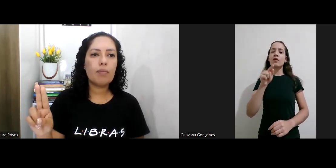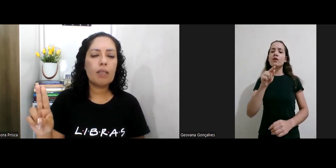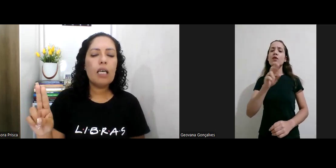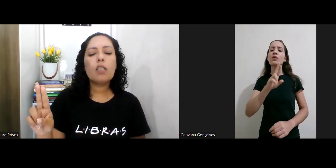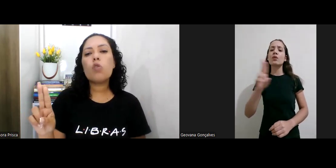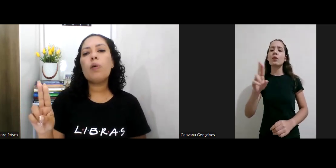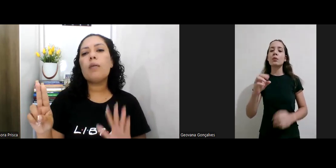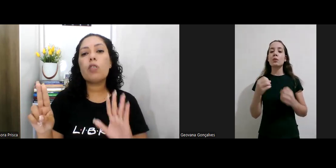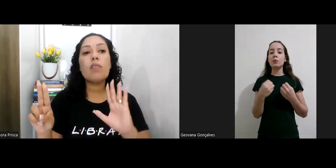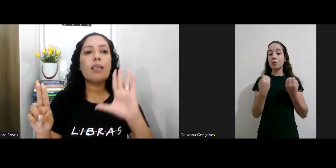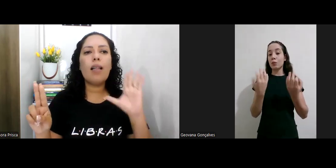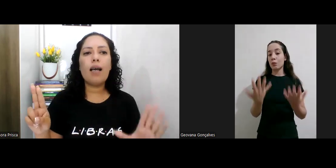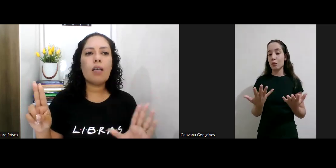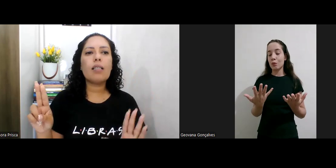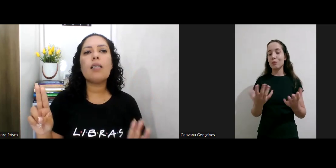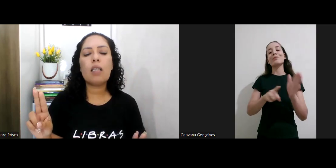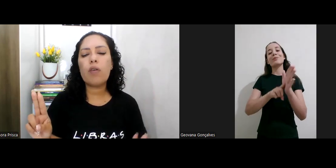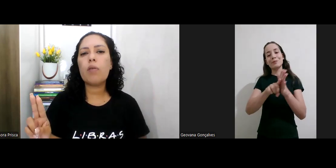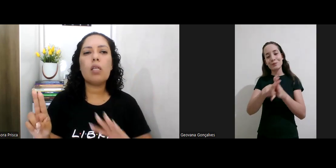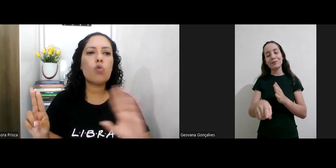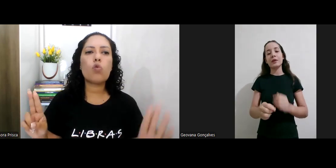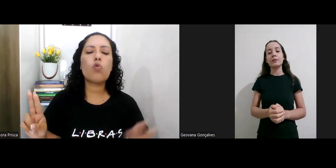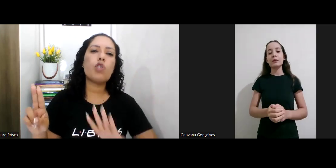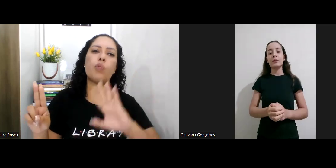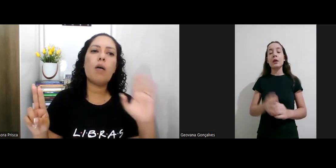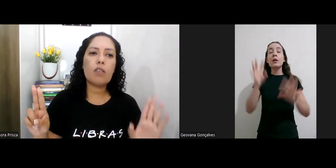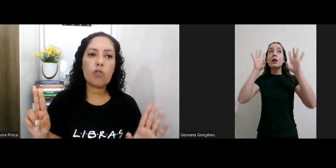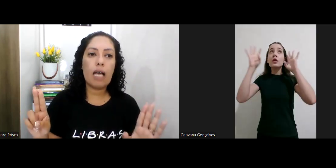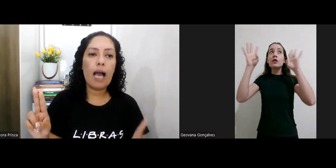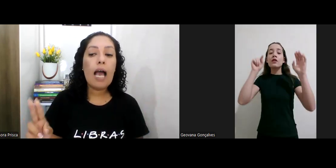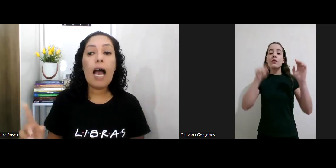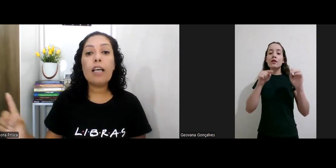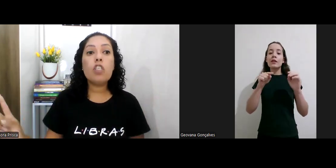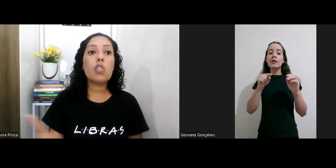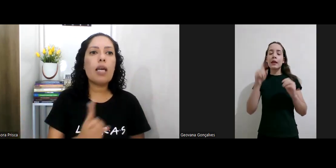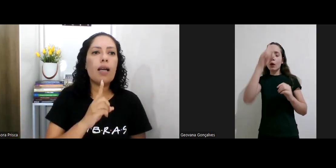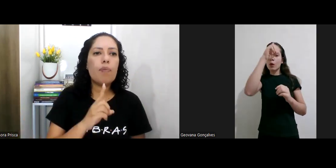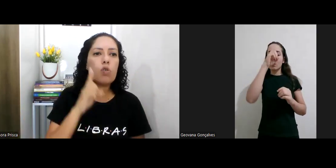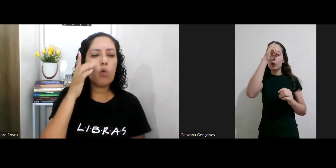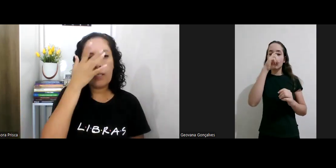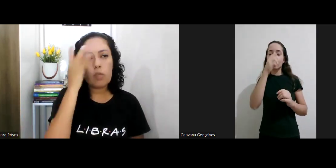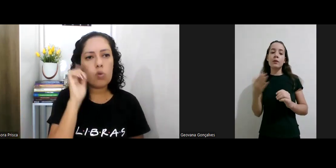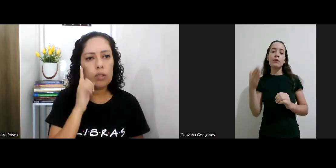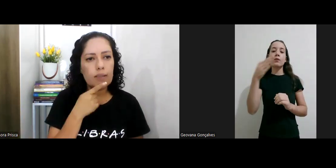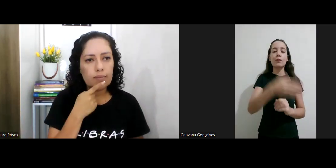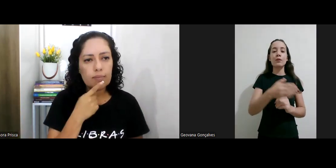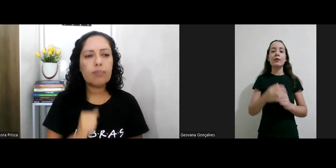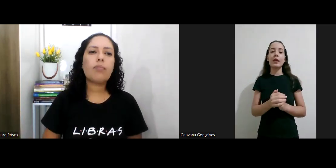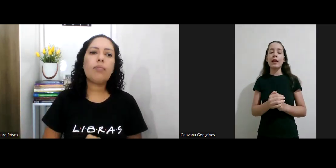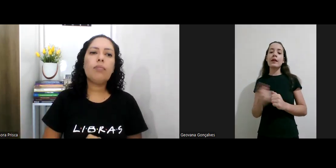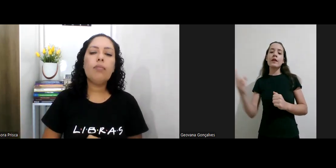nome. Então, suponhamos que você está lá na clínica da família, no SUS, no hospital particular. Aí chega a pessoa que é